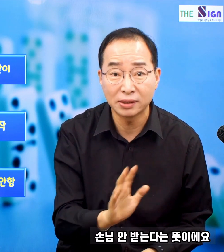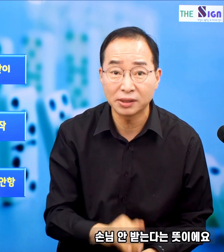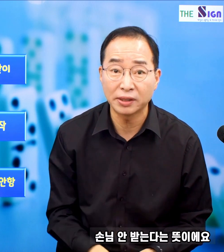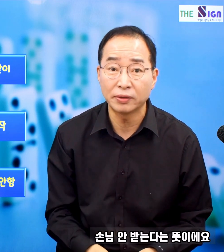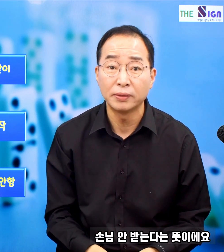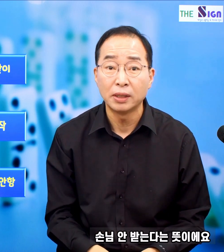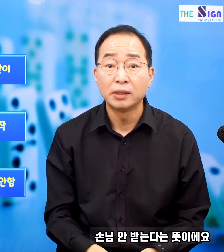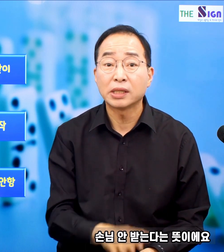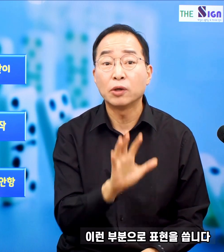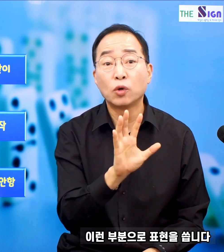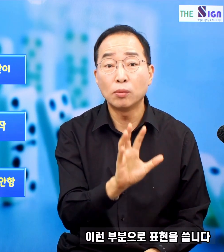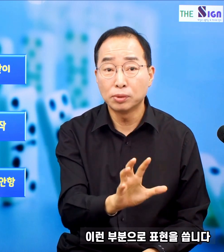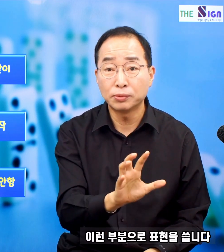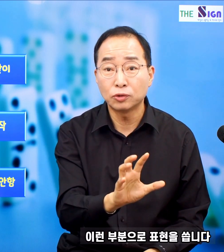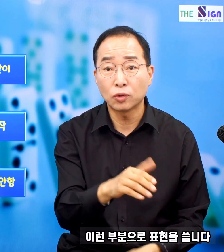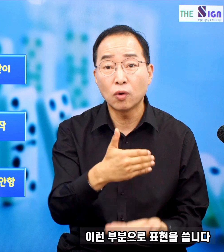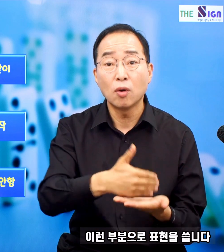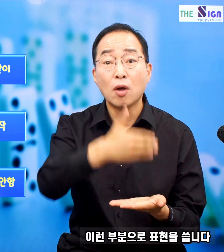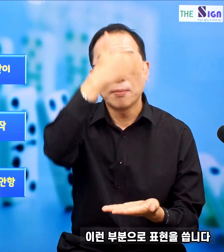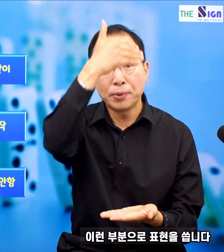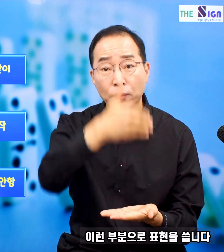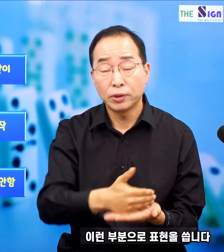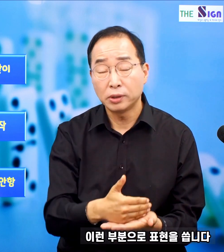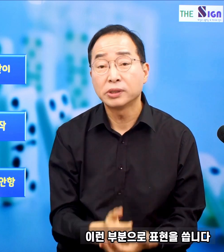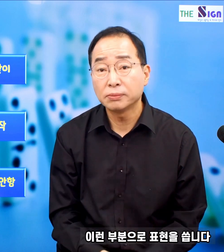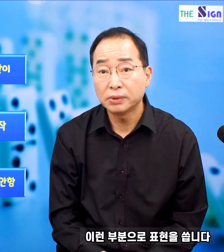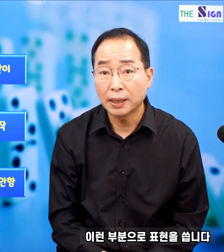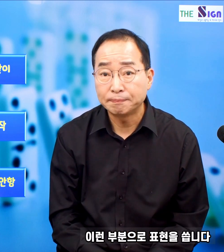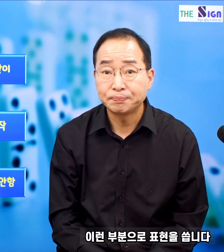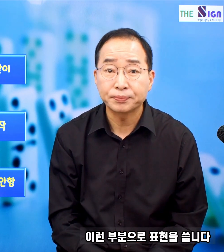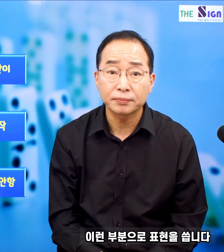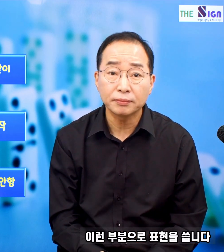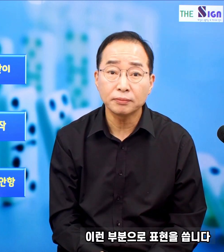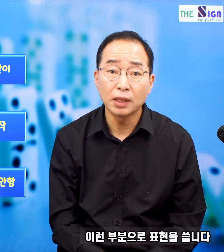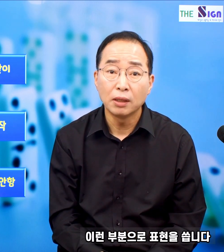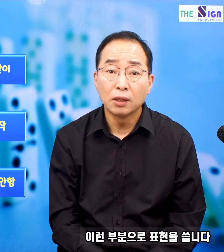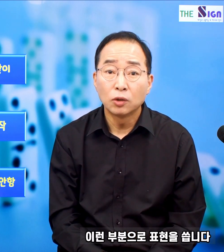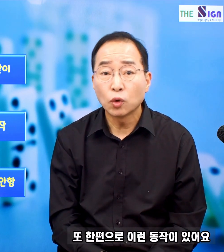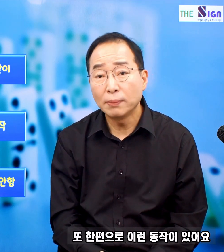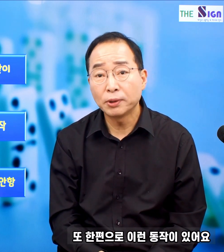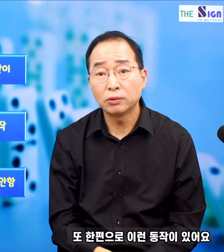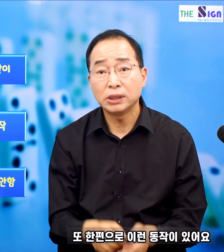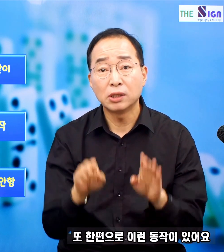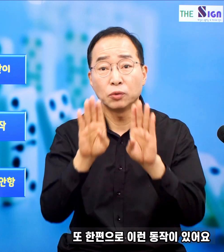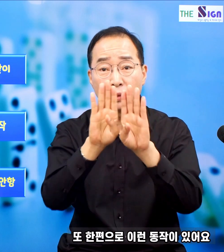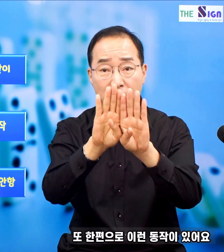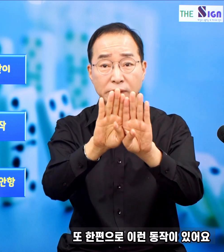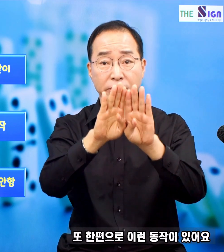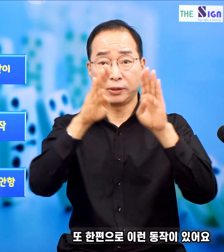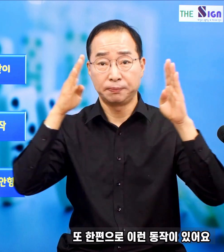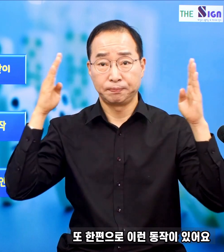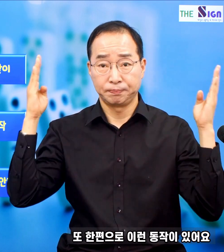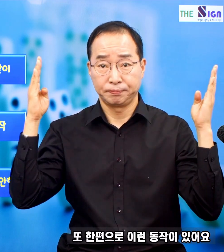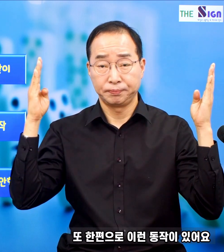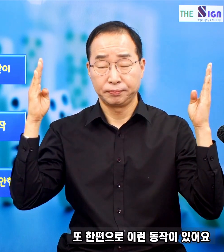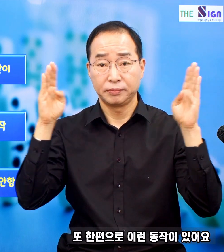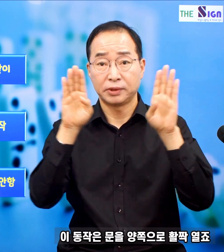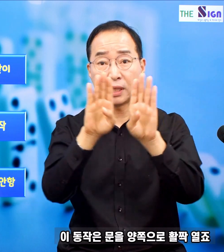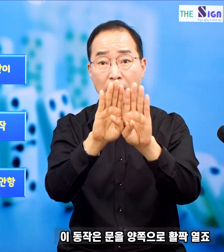뜻이에요. 자, 이런 부분으로 표현을 씁니다. 또 한편으로 이런 동작이 있어요. 자,